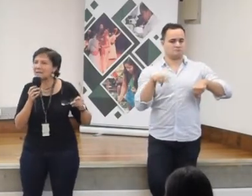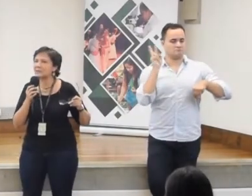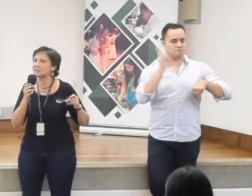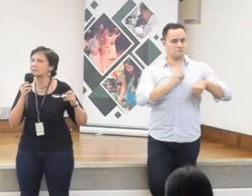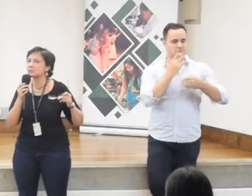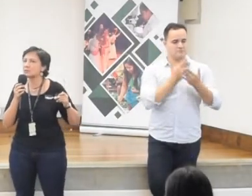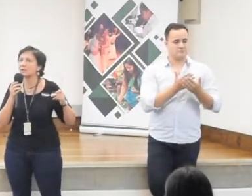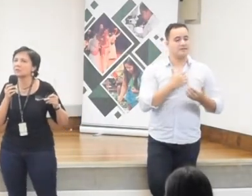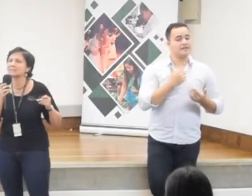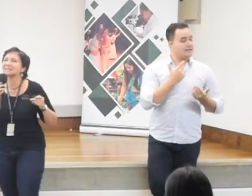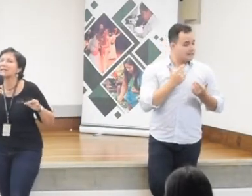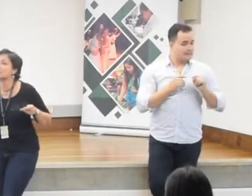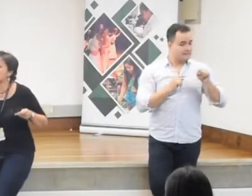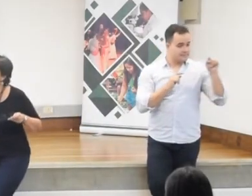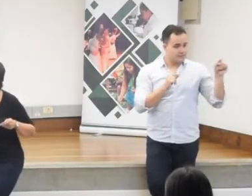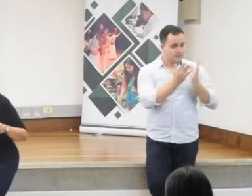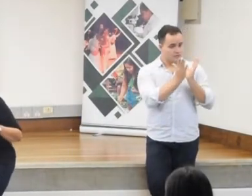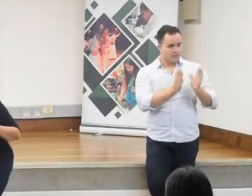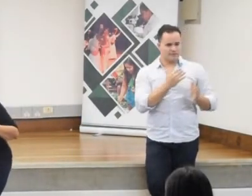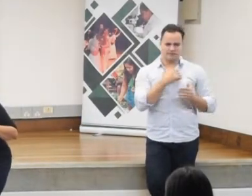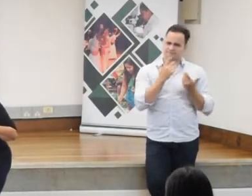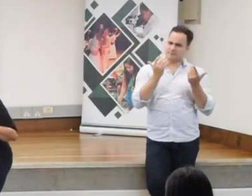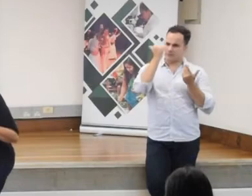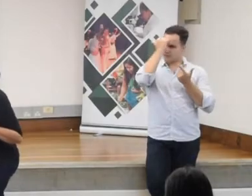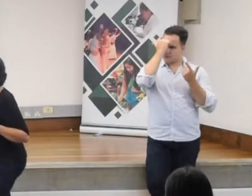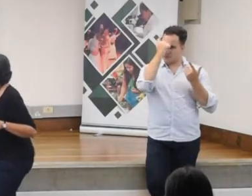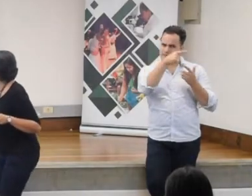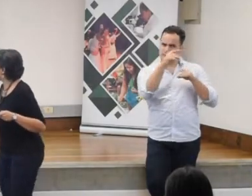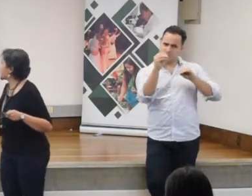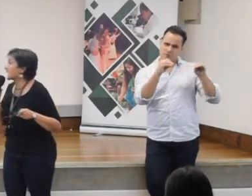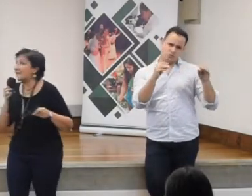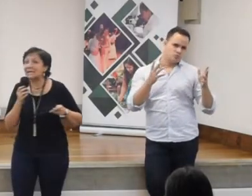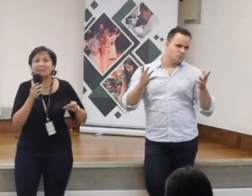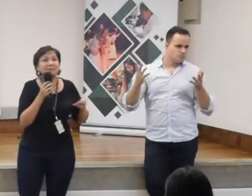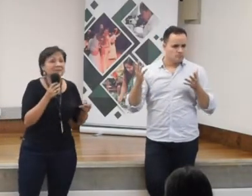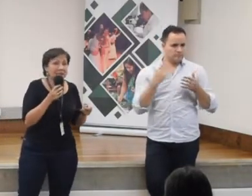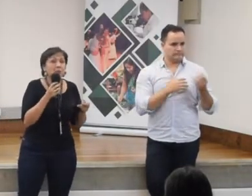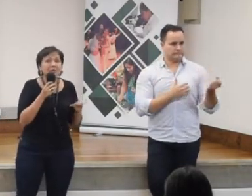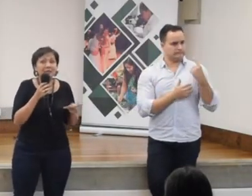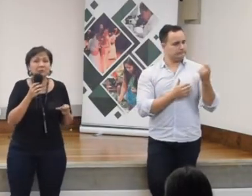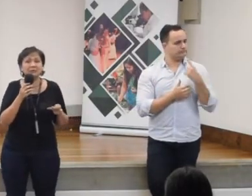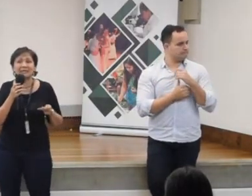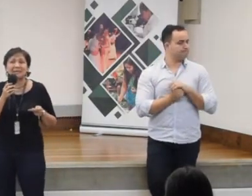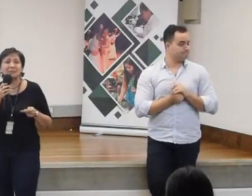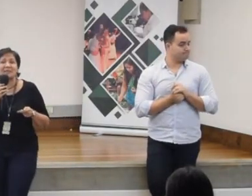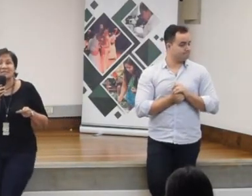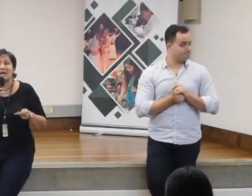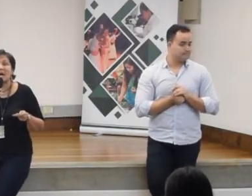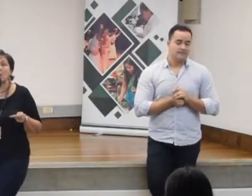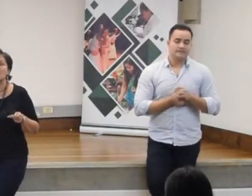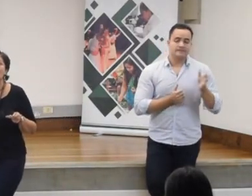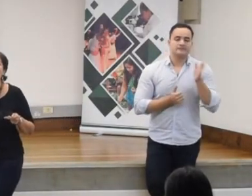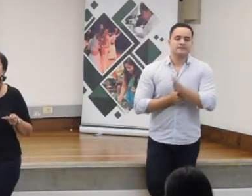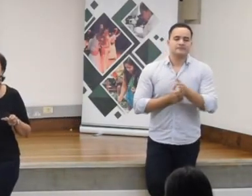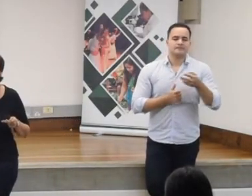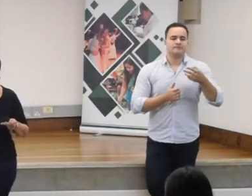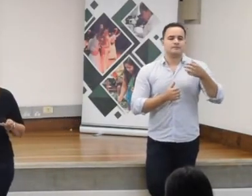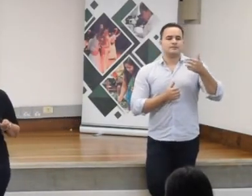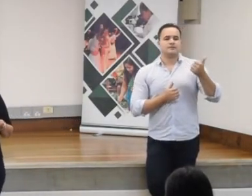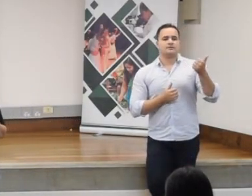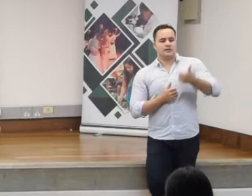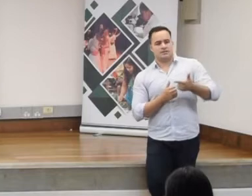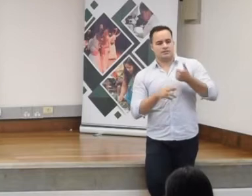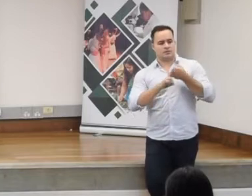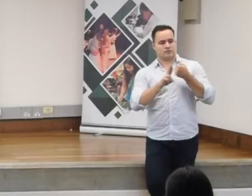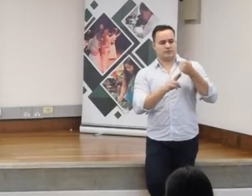nos llamaron la atención sobre cosas de la formación de los docentes. La segunda ruta empieza ahora en